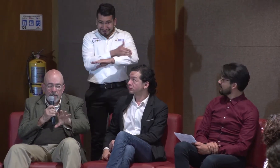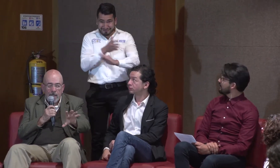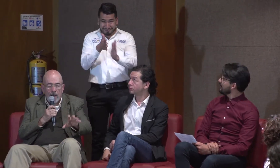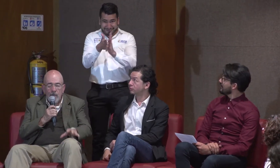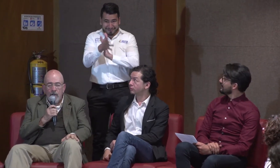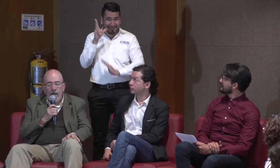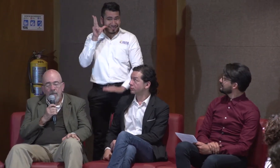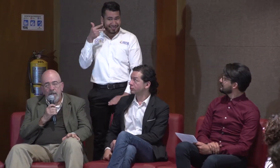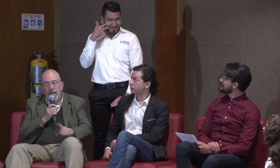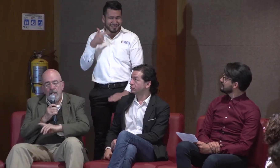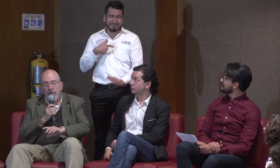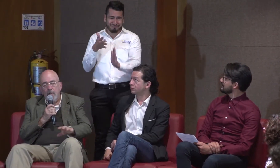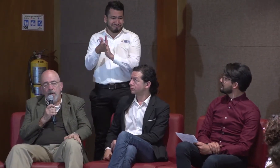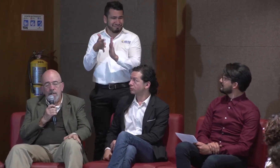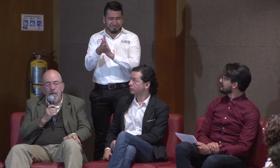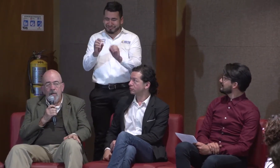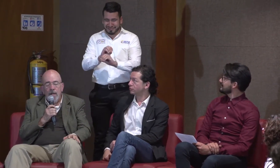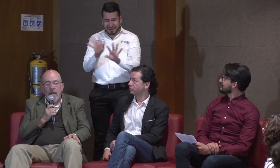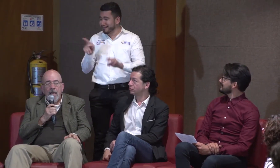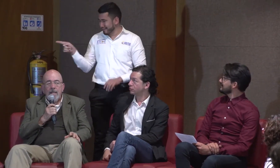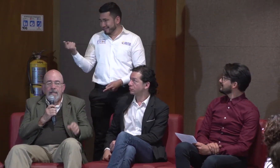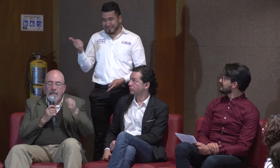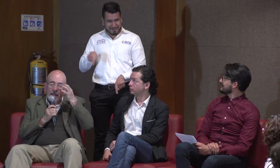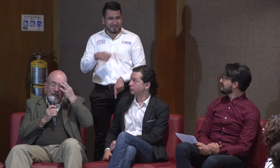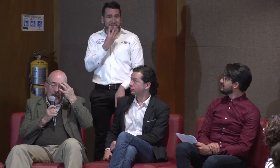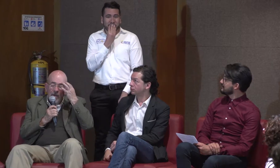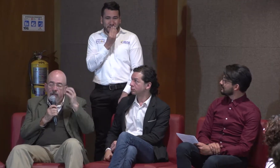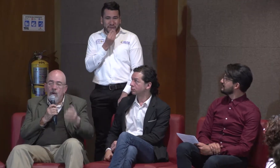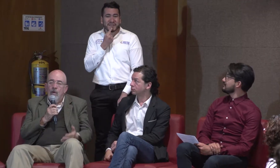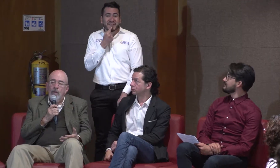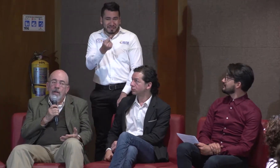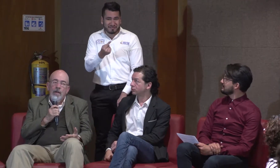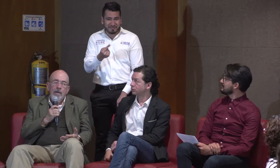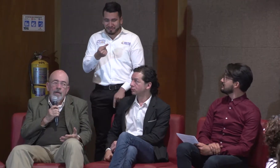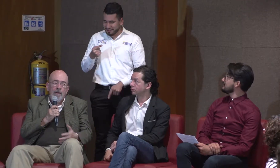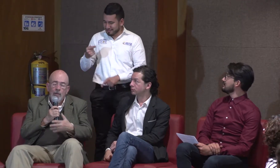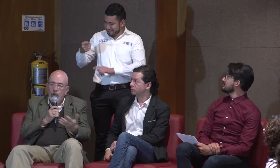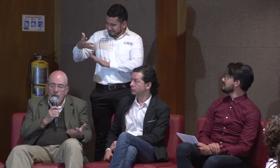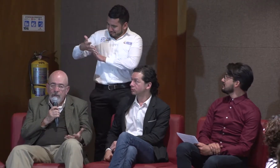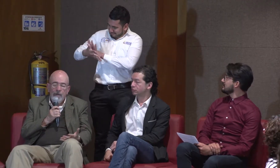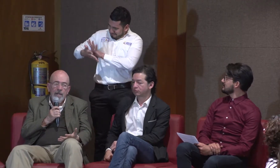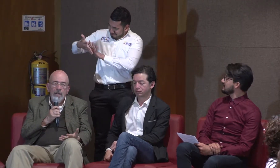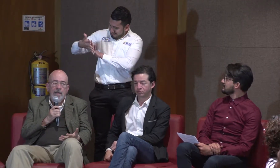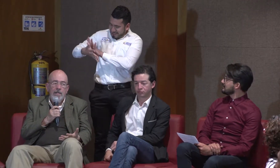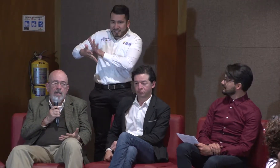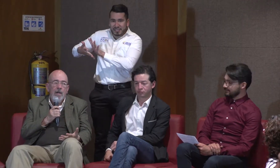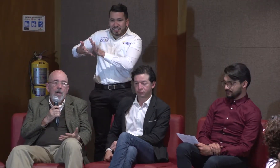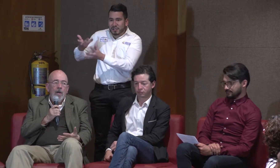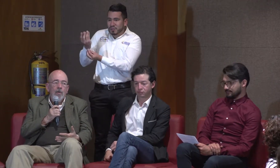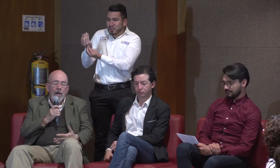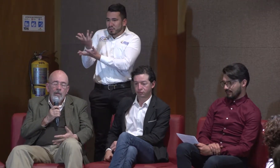ocasiones y ha señalado muy claramente, y que también Boris dijo, y es que se trata de lenguas con estructuras completamente